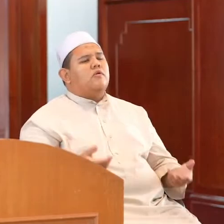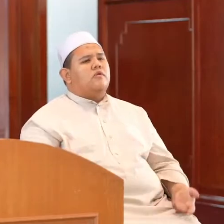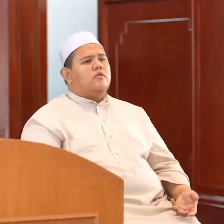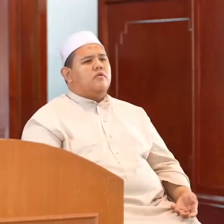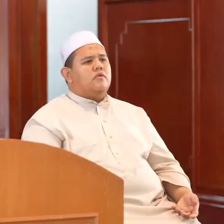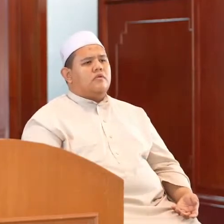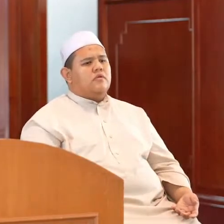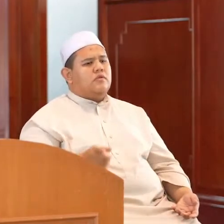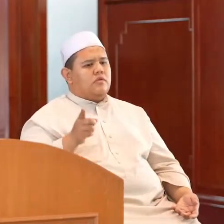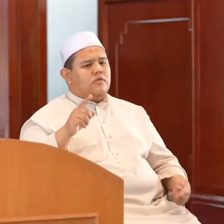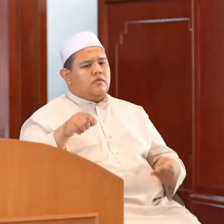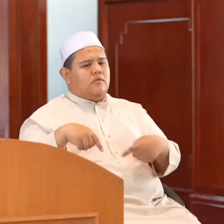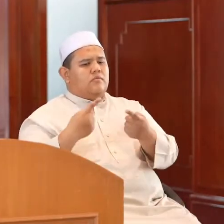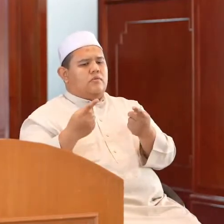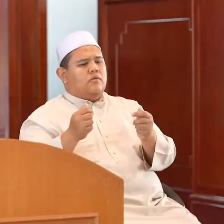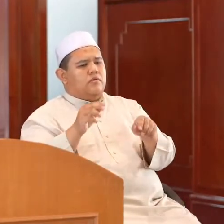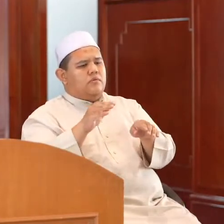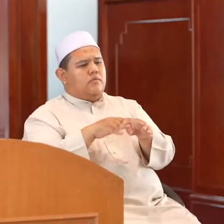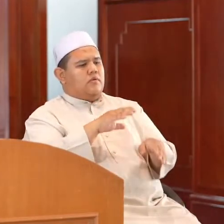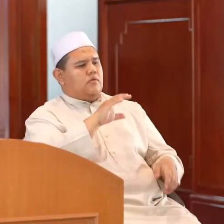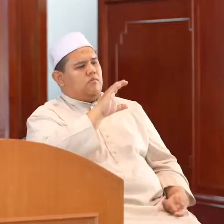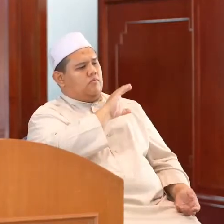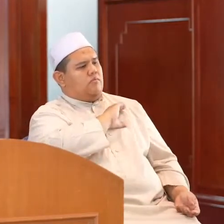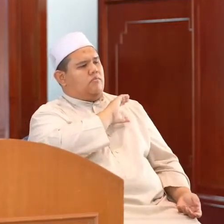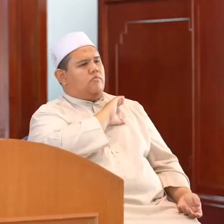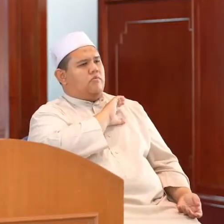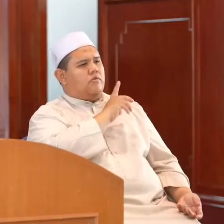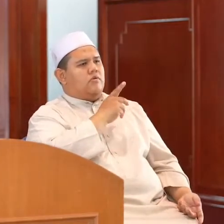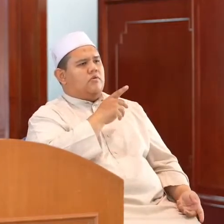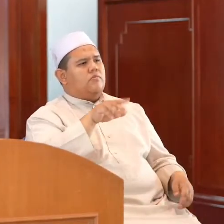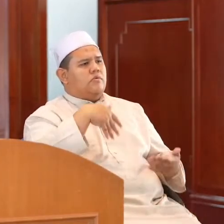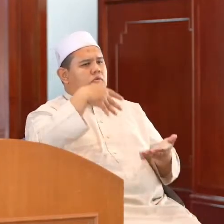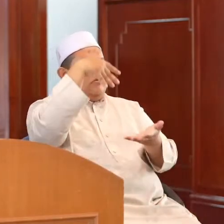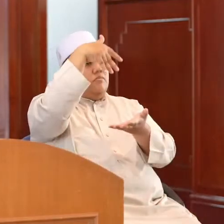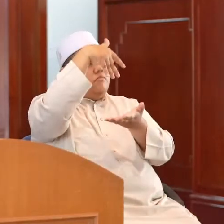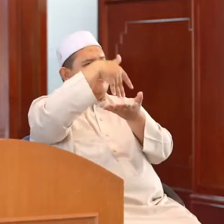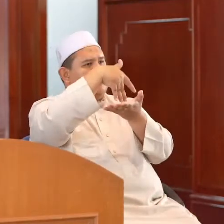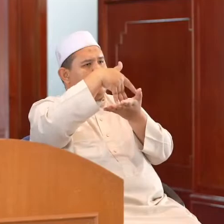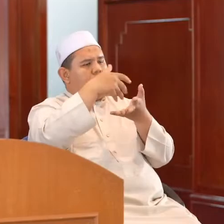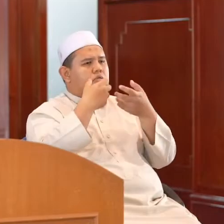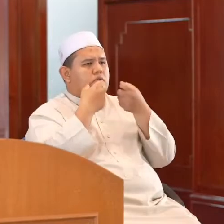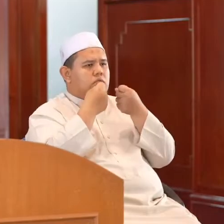Dia pergi dekat dengan polis, dia pergi dekat dengan penjara,